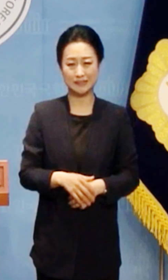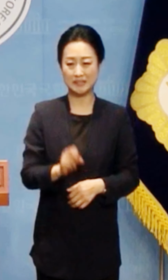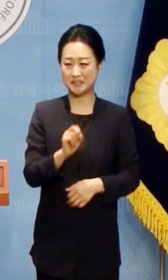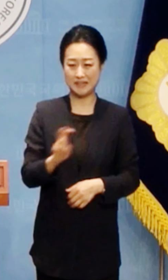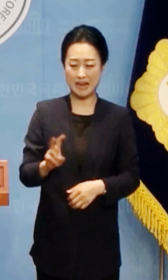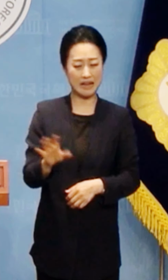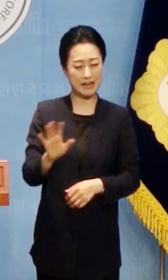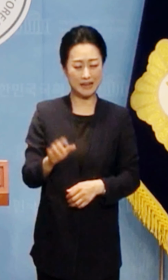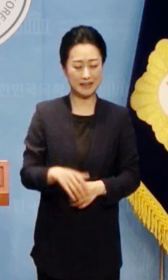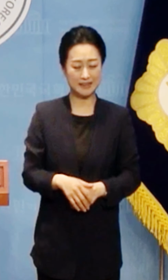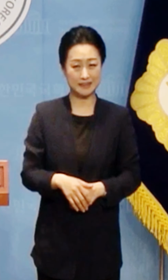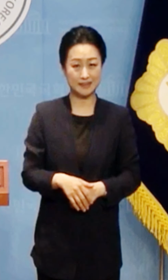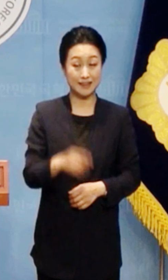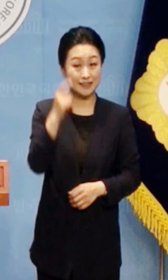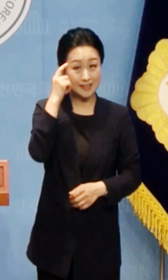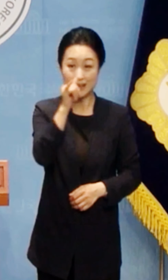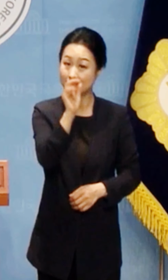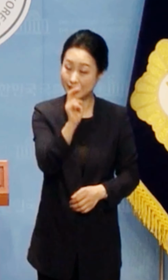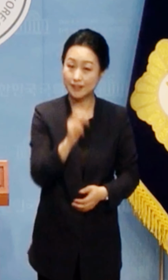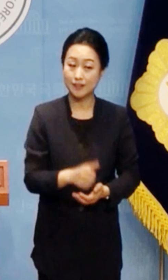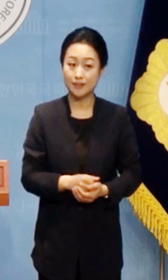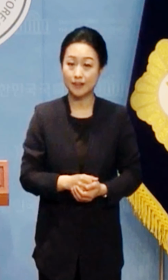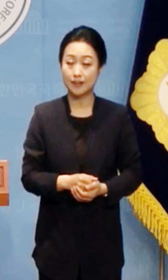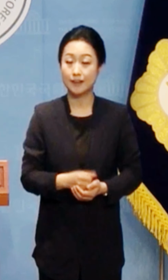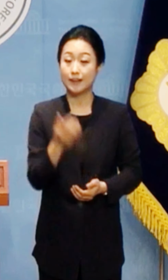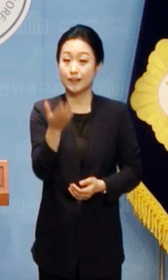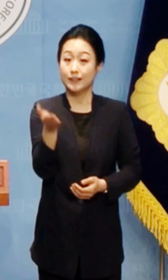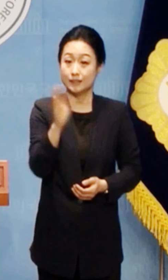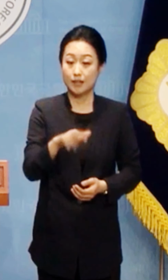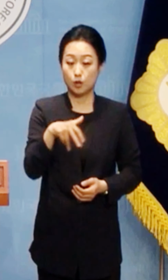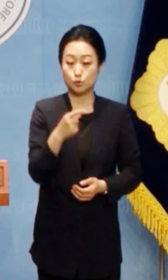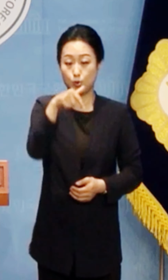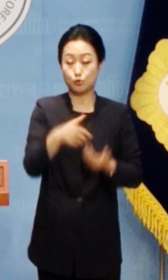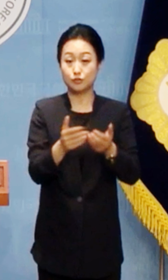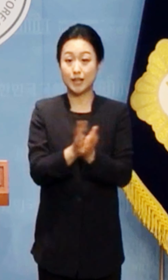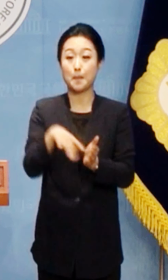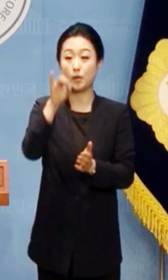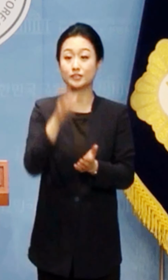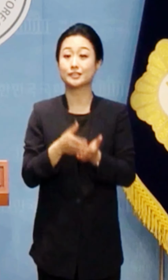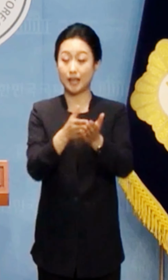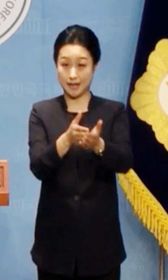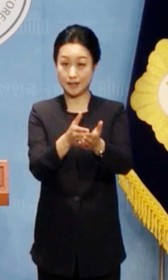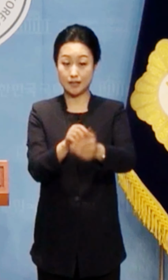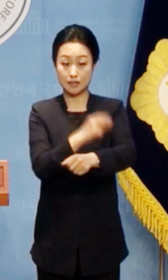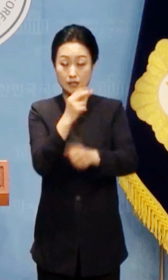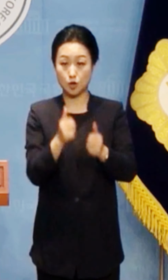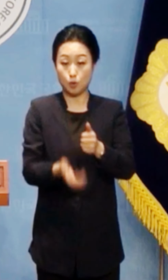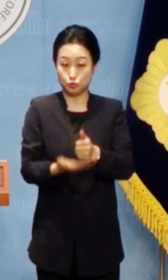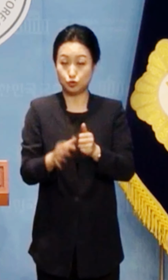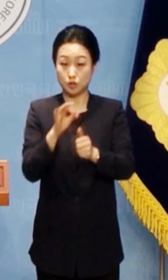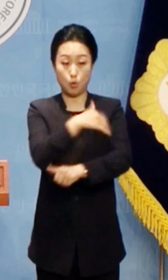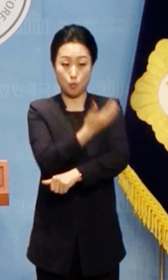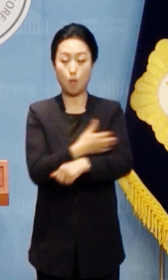수 없을 거라고 생각한 모양입니다 그런데 조국 혁신당이 먼저 특검 추천 권한을 내려놓을 수